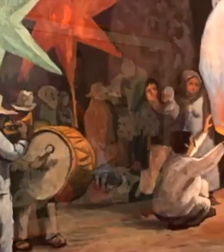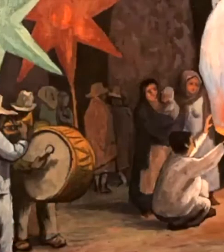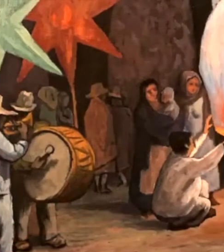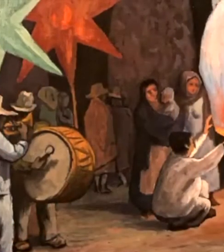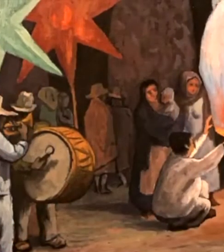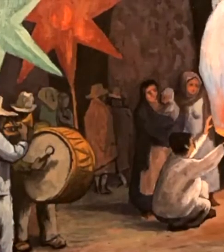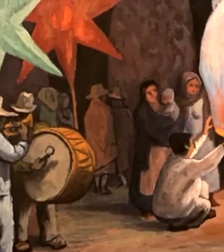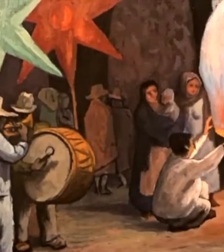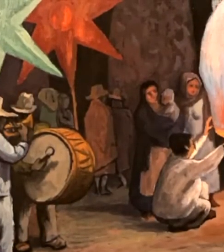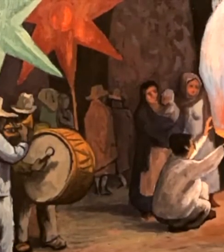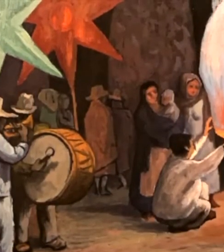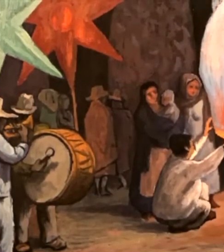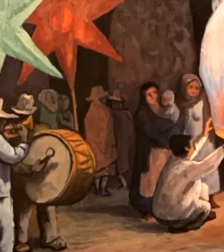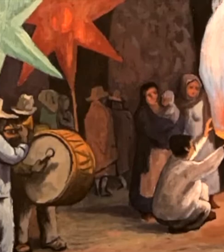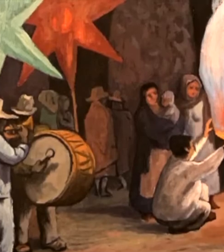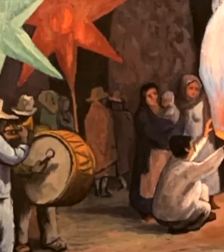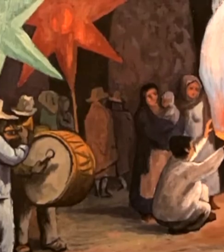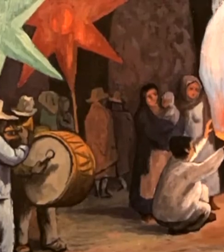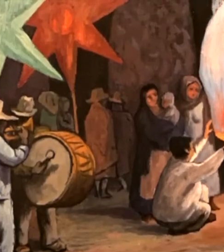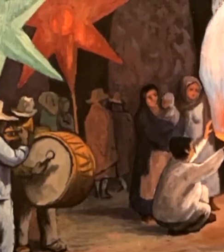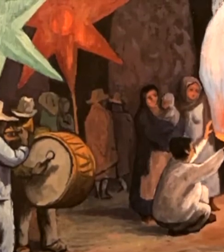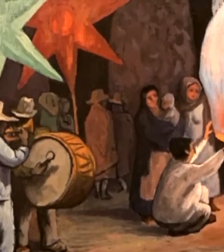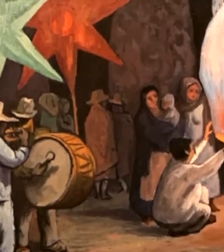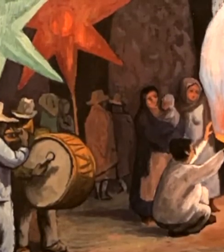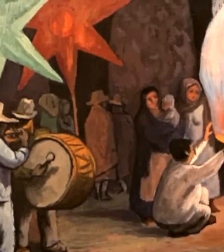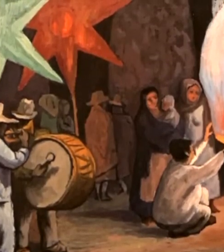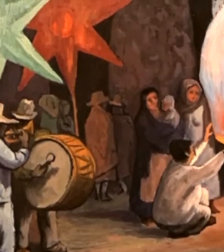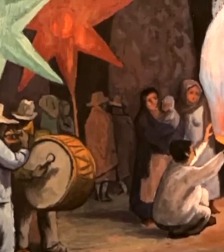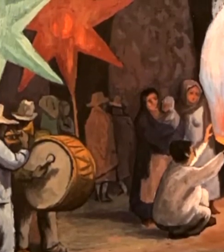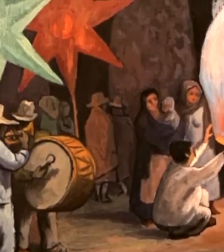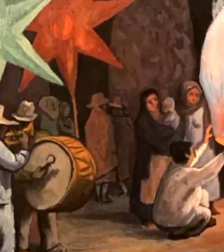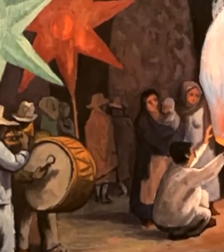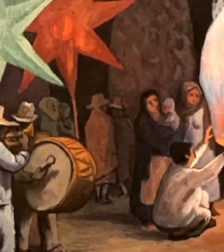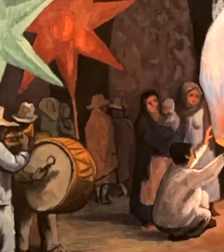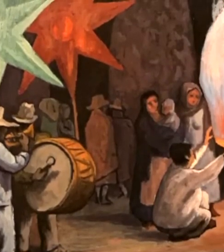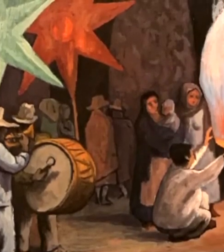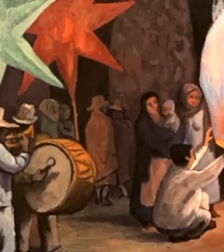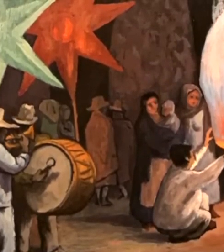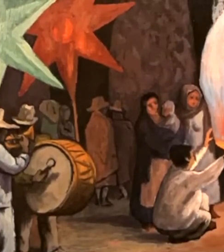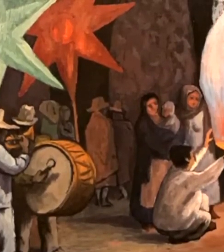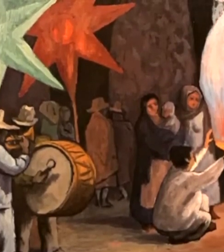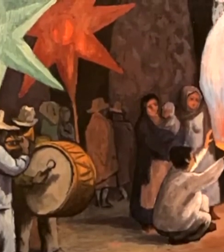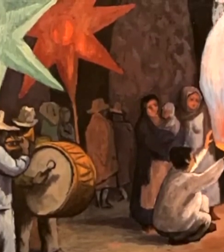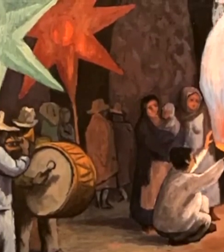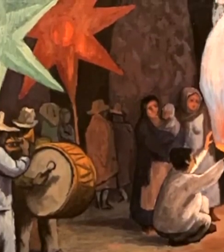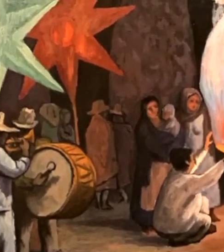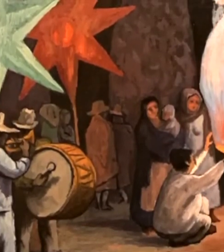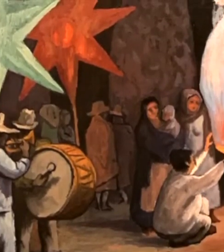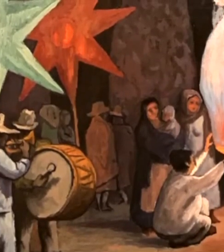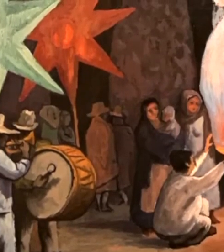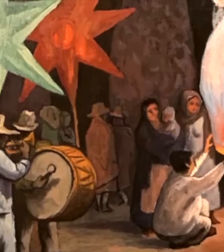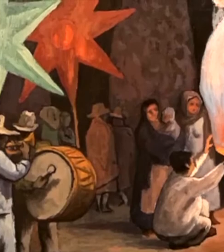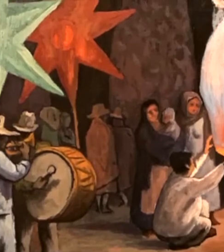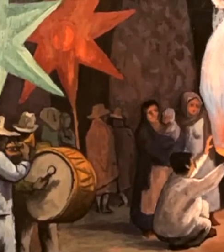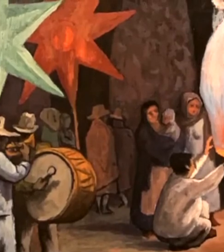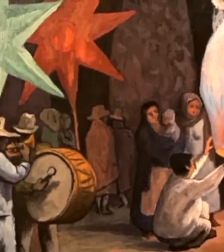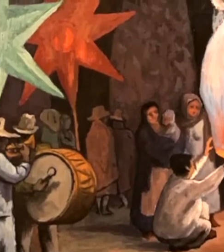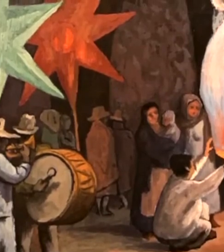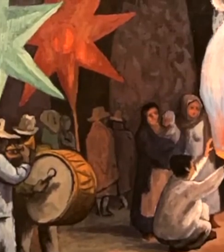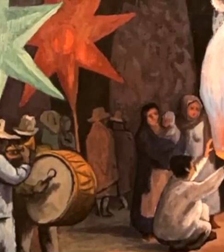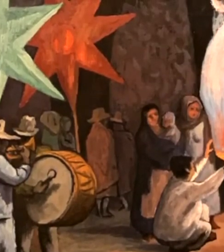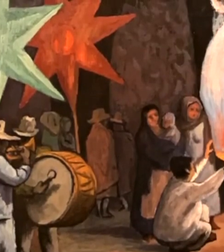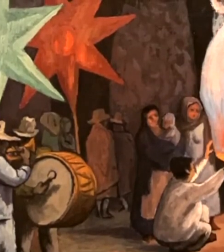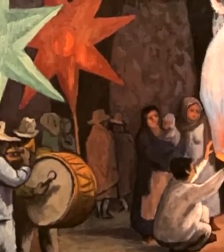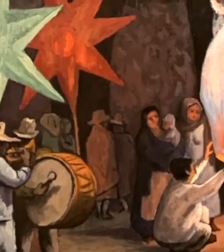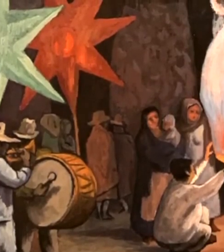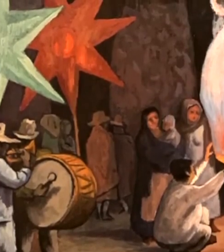前庭の夜というホセ・チャベス・モラドの作品はアルボラーダ、つまり明け方という夜から夜中まで行